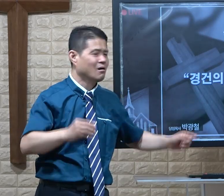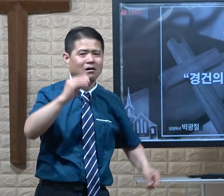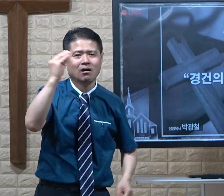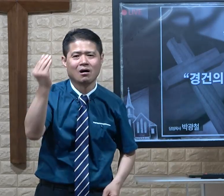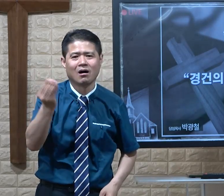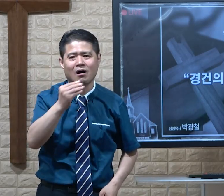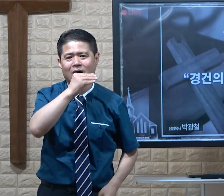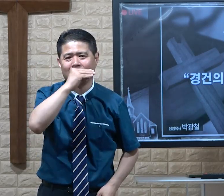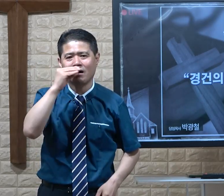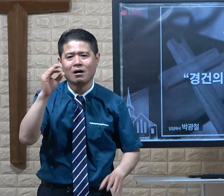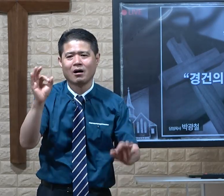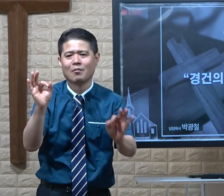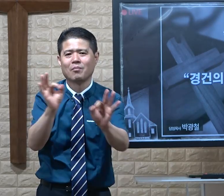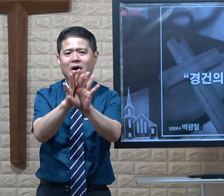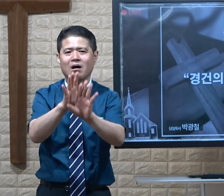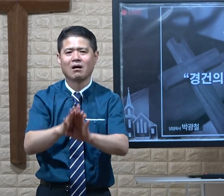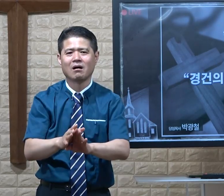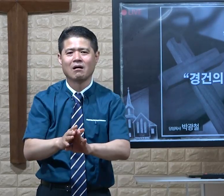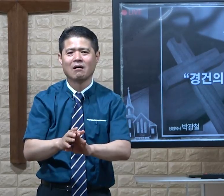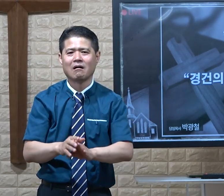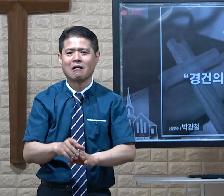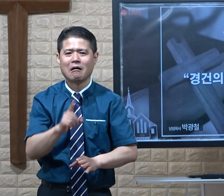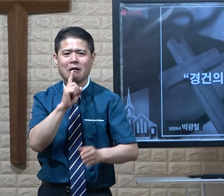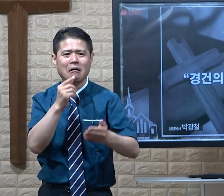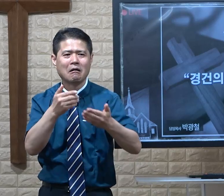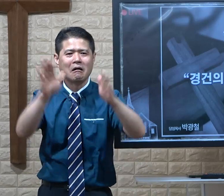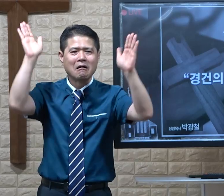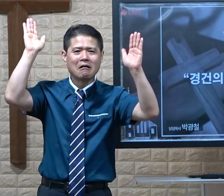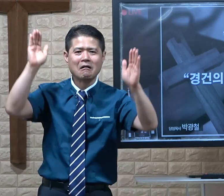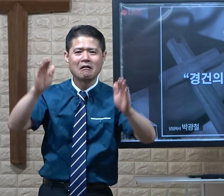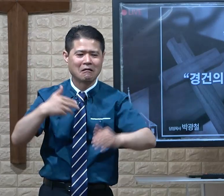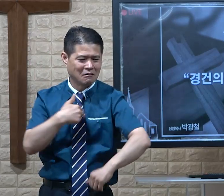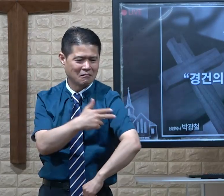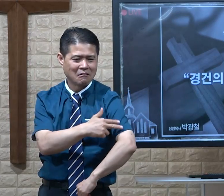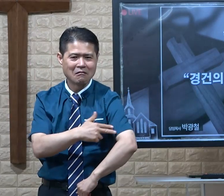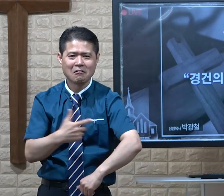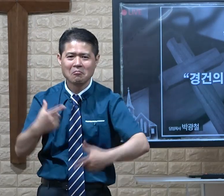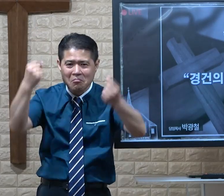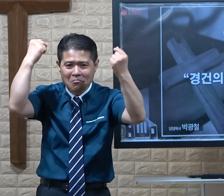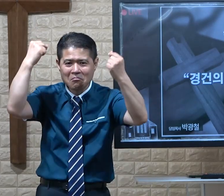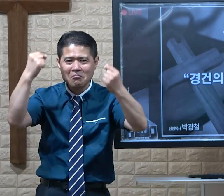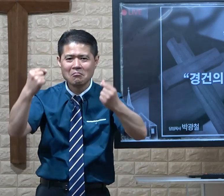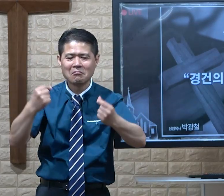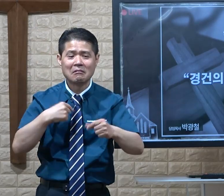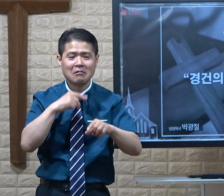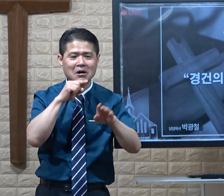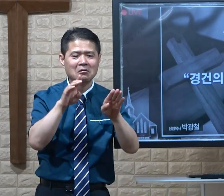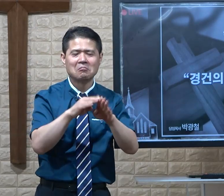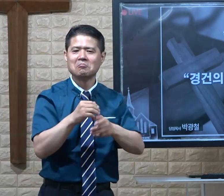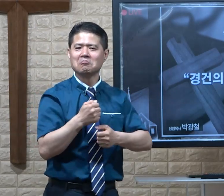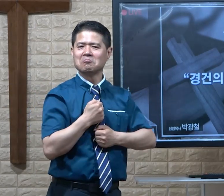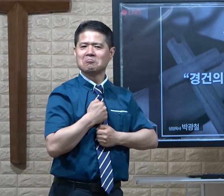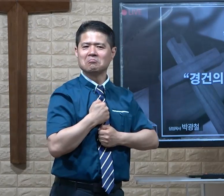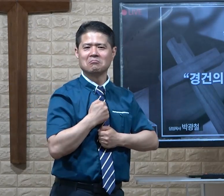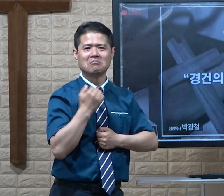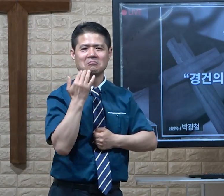은혜가 없을까? 이것은 바로 경건이 없기 때문입니다. 말씀도 나는 따라하고 내 권위가